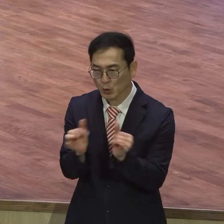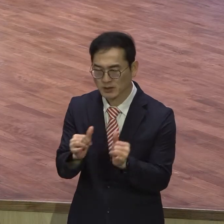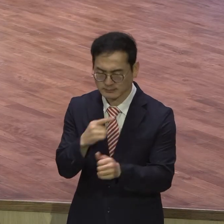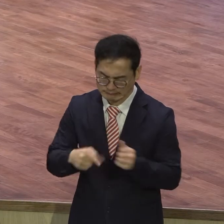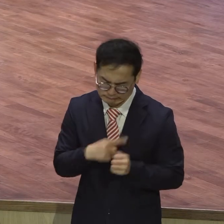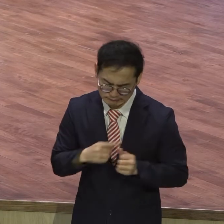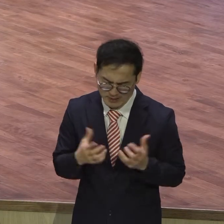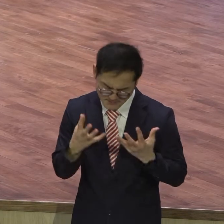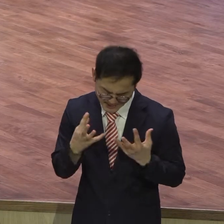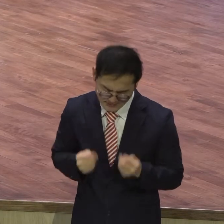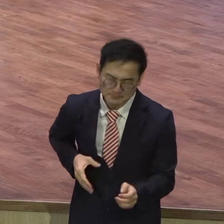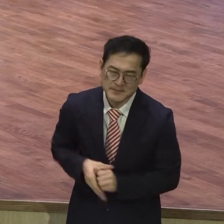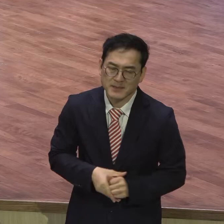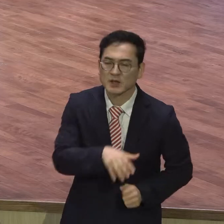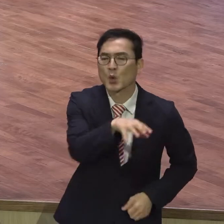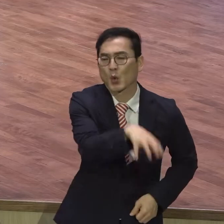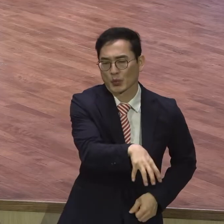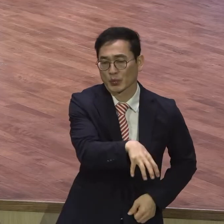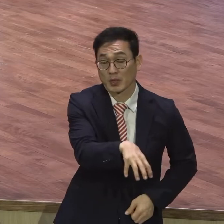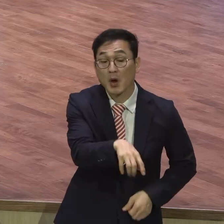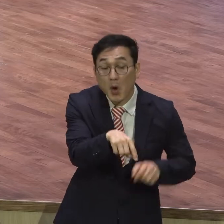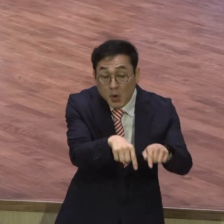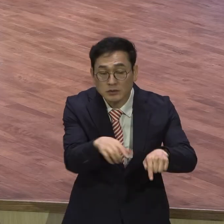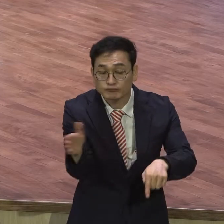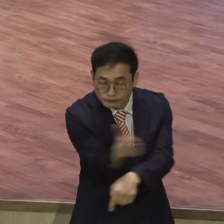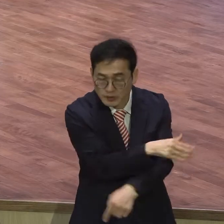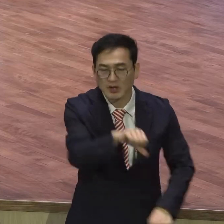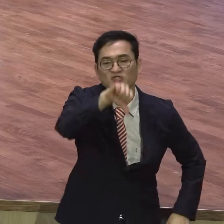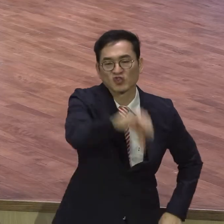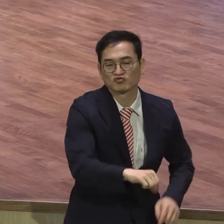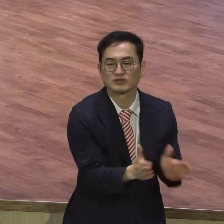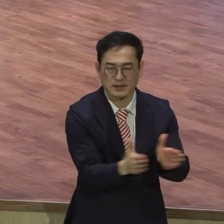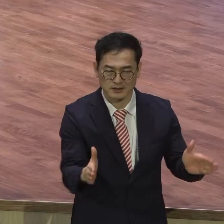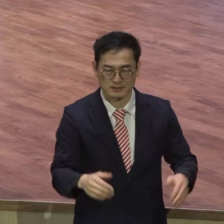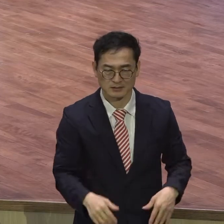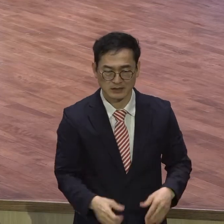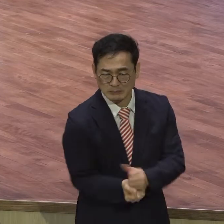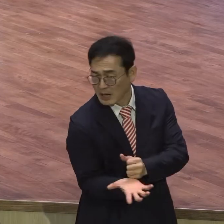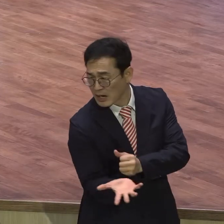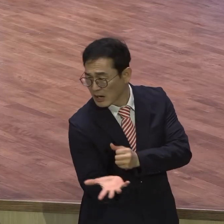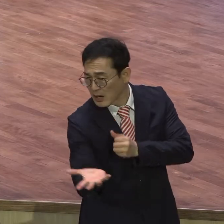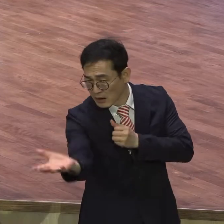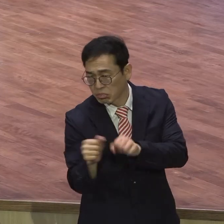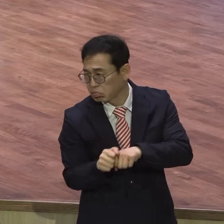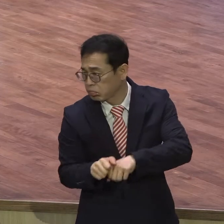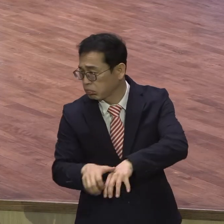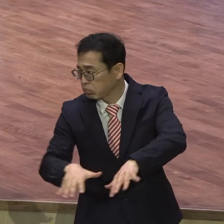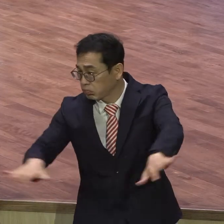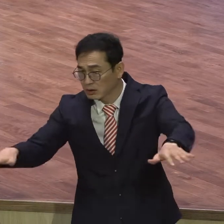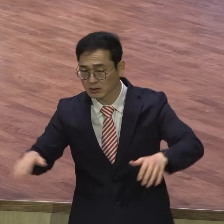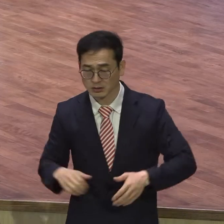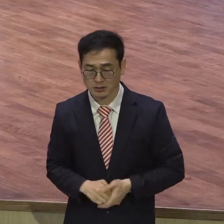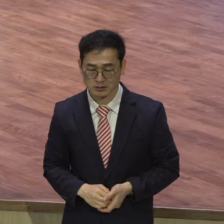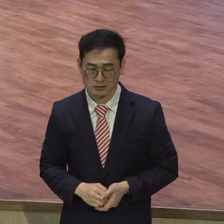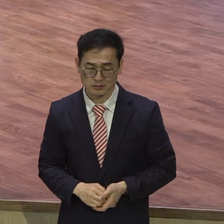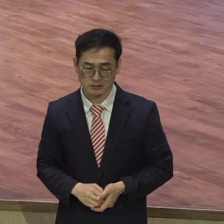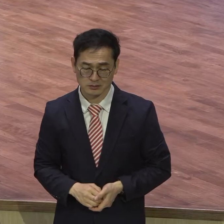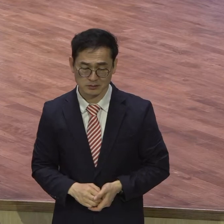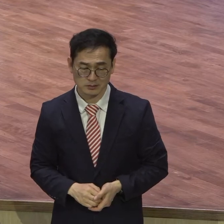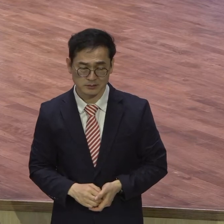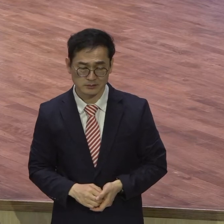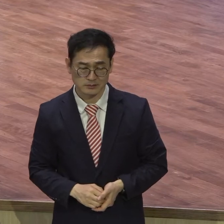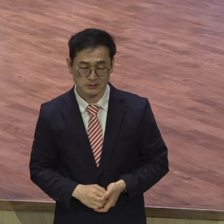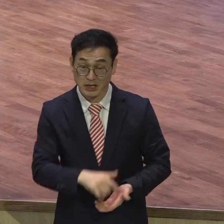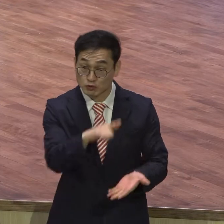현장 거기서 저주가 그야말로 지구촌을 덮고 있고 지금도 6천만 명이 넘는 이재민이